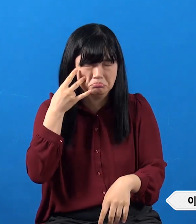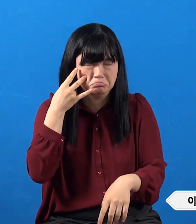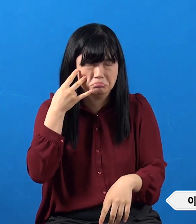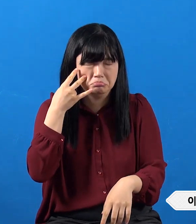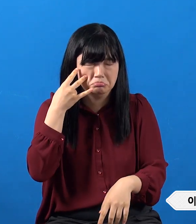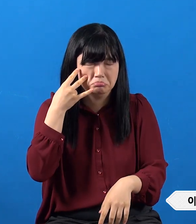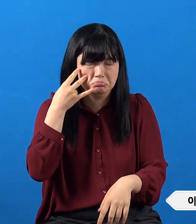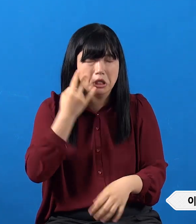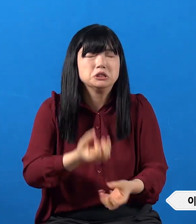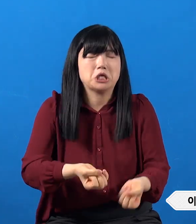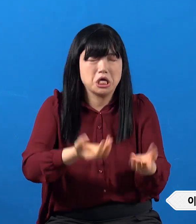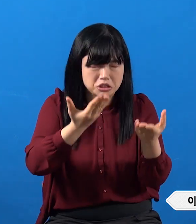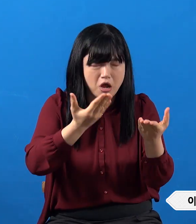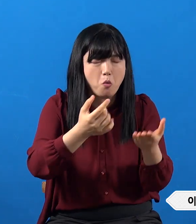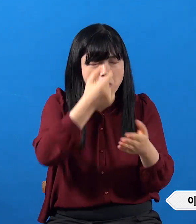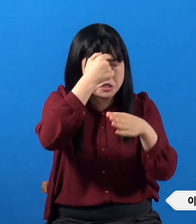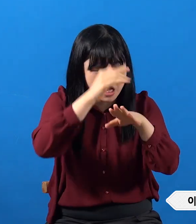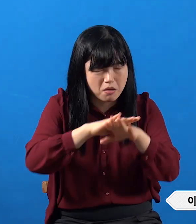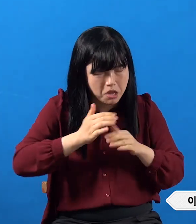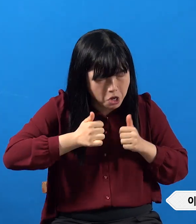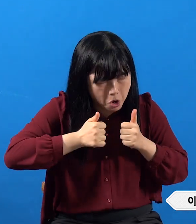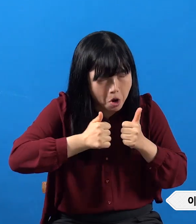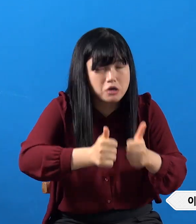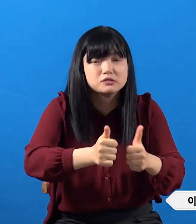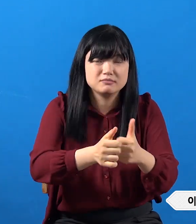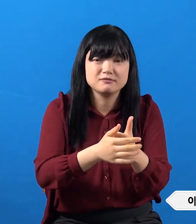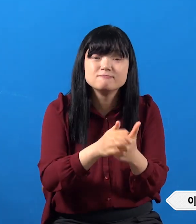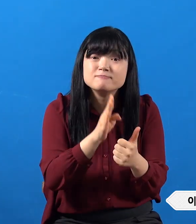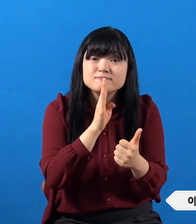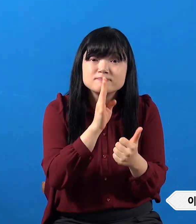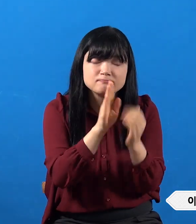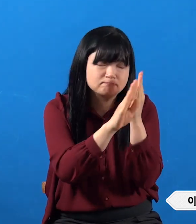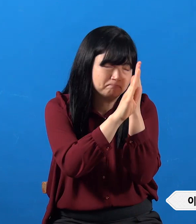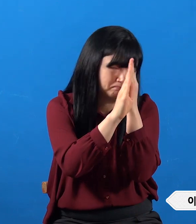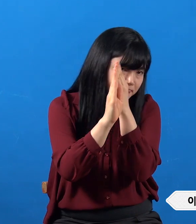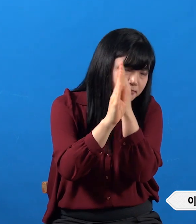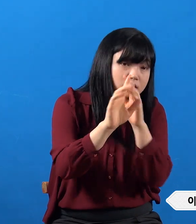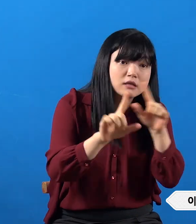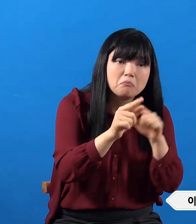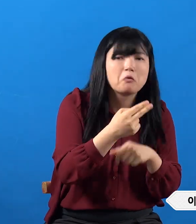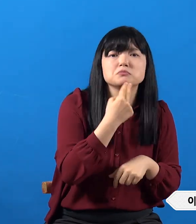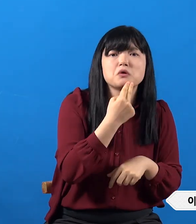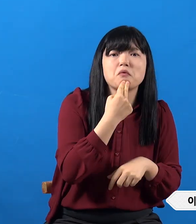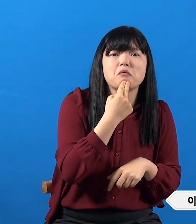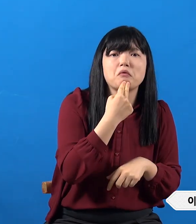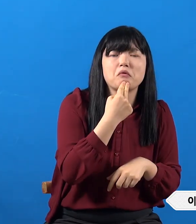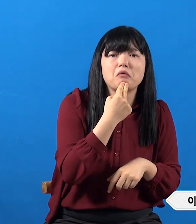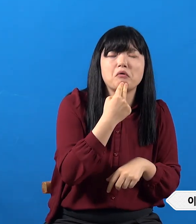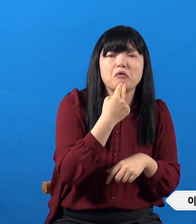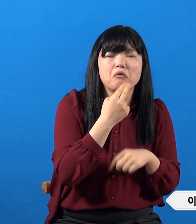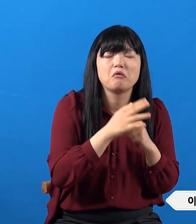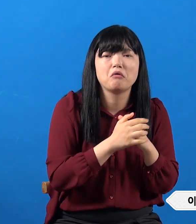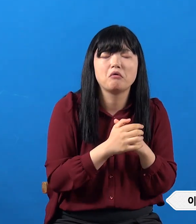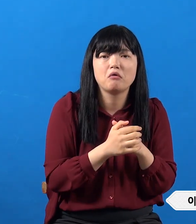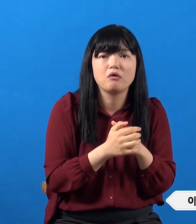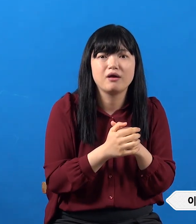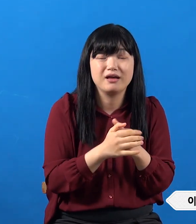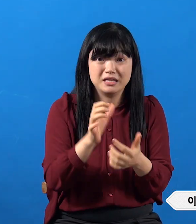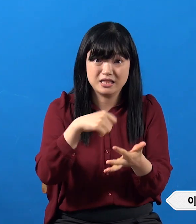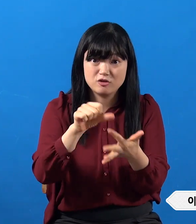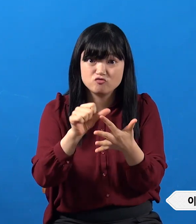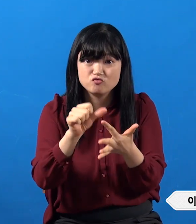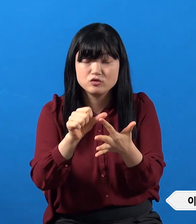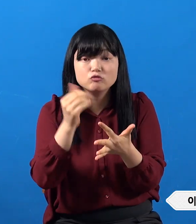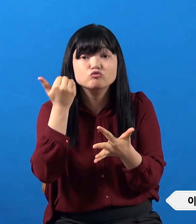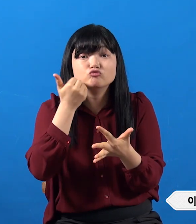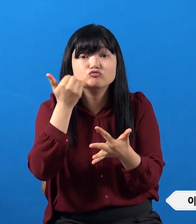듯한 제사도 드리고 예배도 열심히 드리고. 그런데 실제 삶이 없어요. 그게 유대 지도자들이에요. 그런데